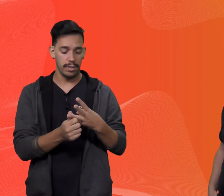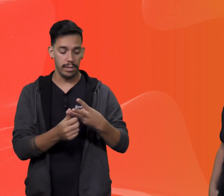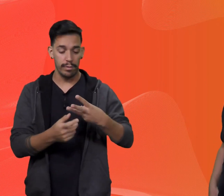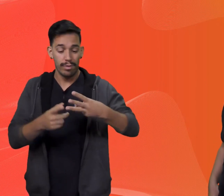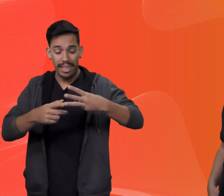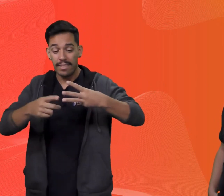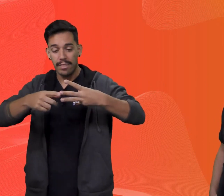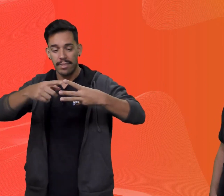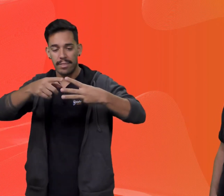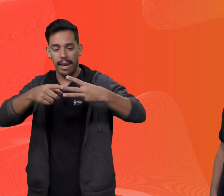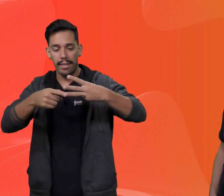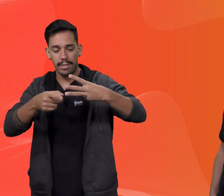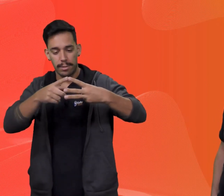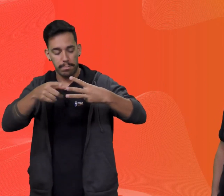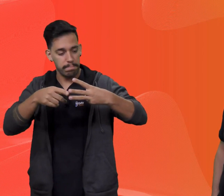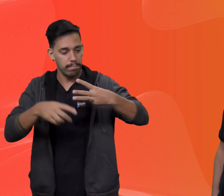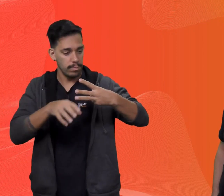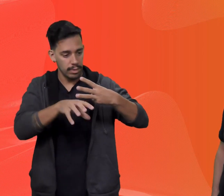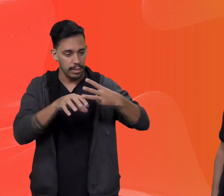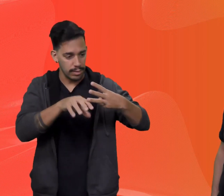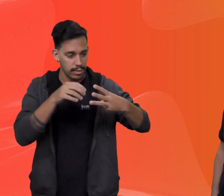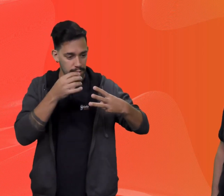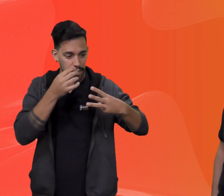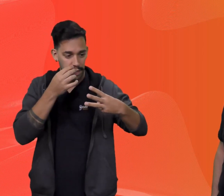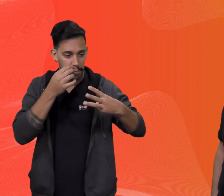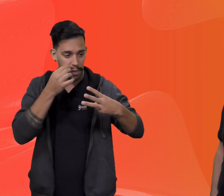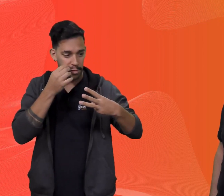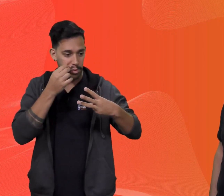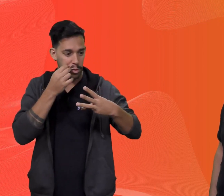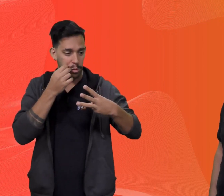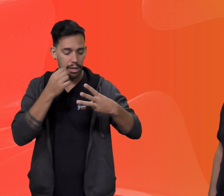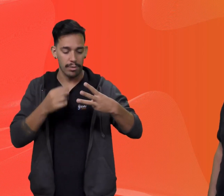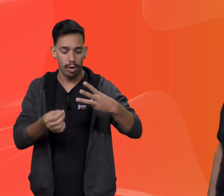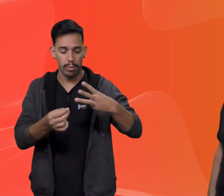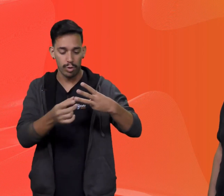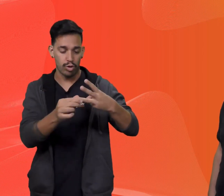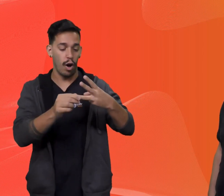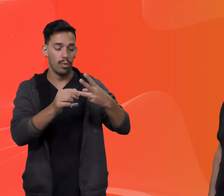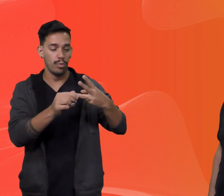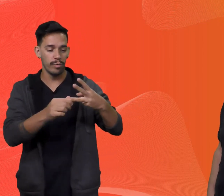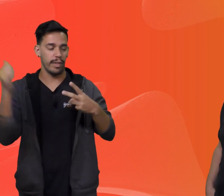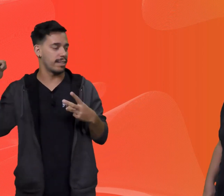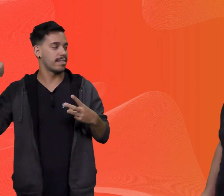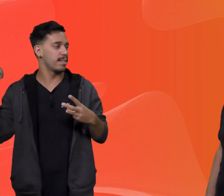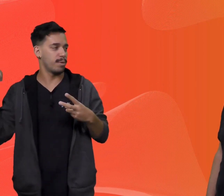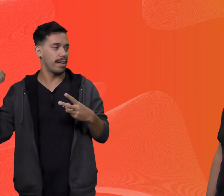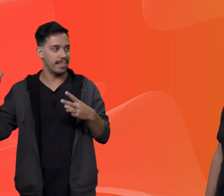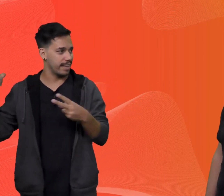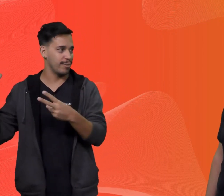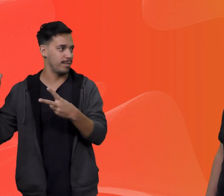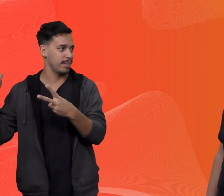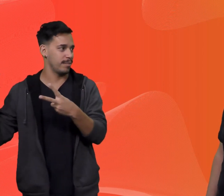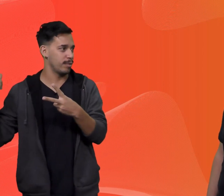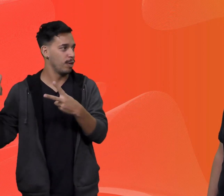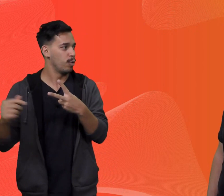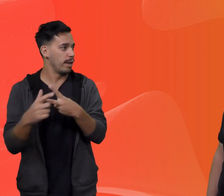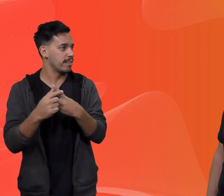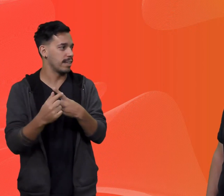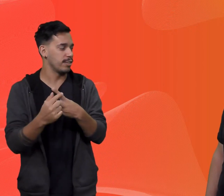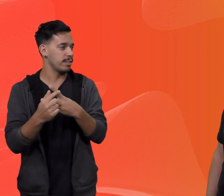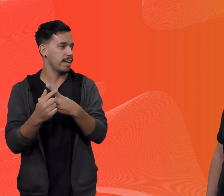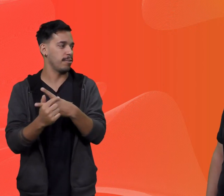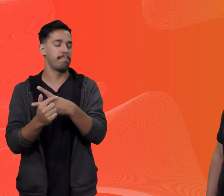ele é indivisível. Desses três elementos do seu modelo atômico, só um vem das leis ponderais, que é indivisível.